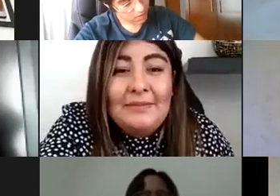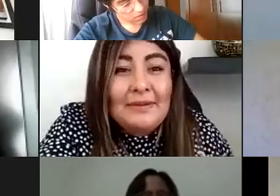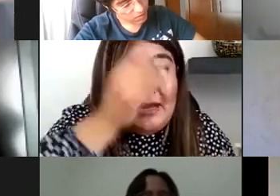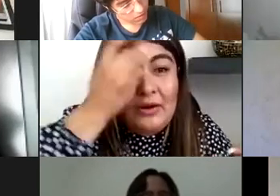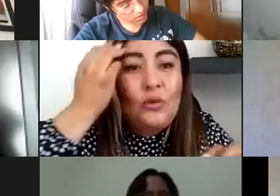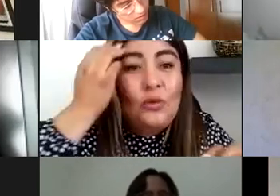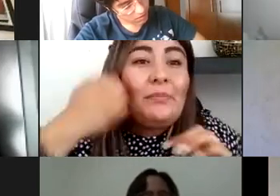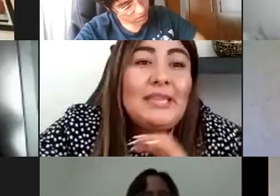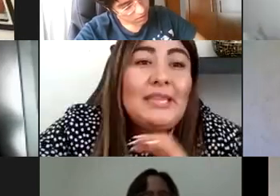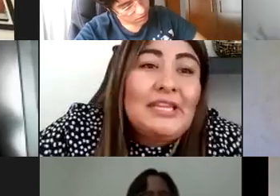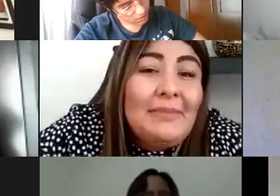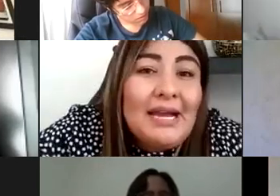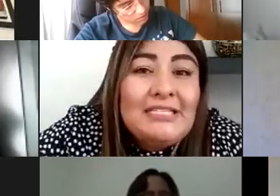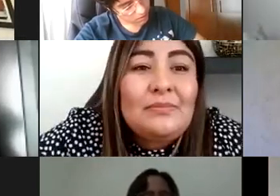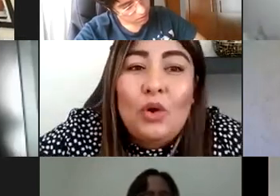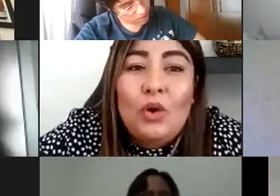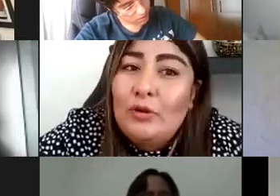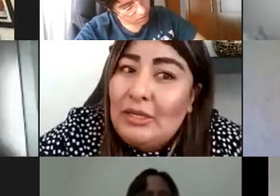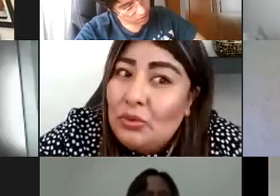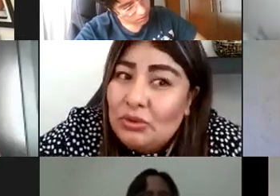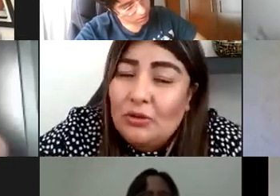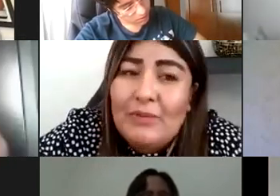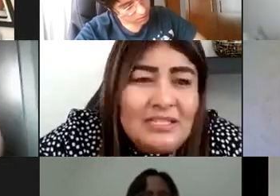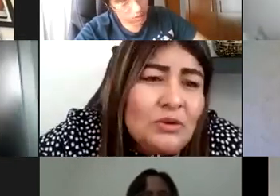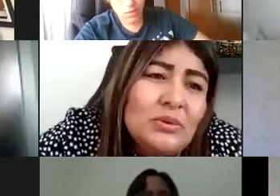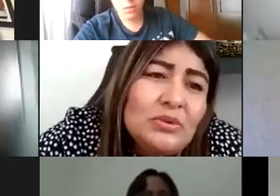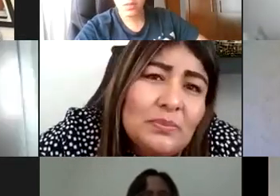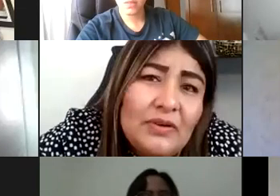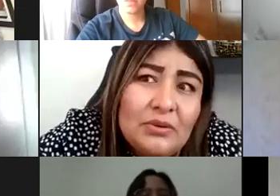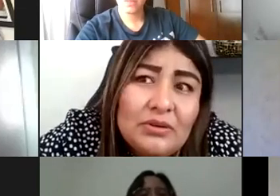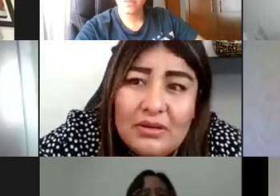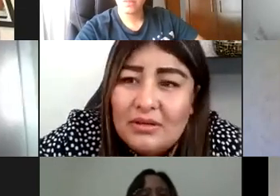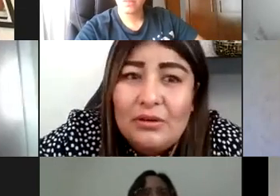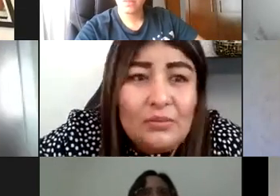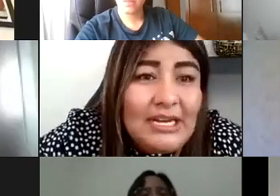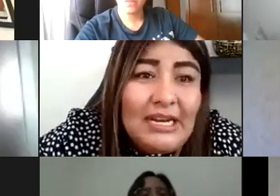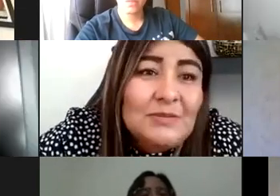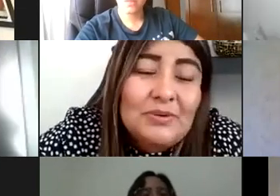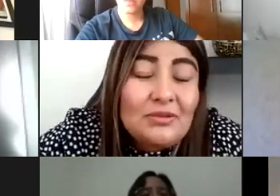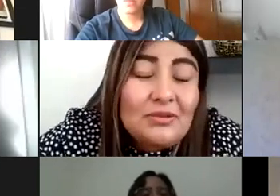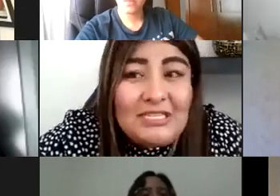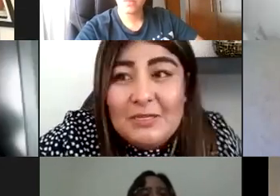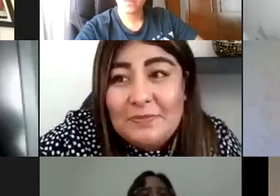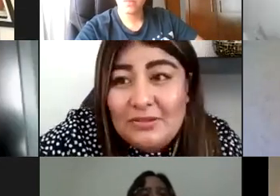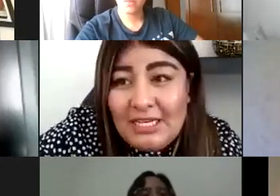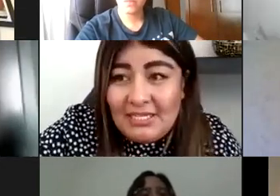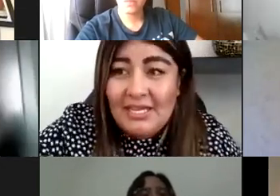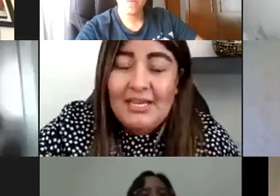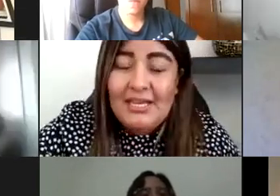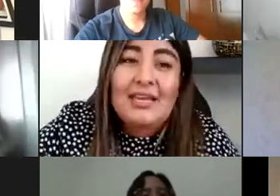grabar un video de máximo un minuto. Máximo un minuto, por favor. No muy grandes, porque son muchísimas personas y a todos